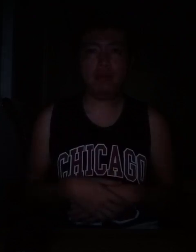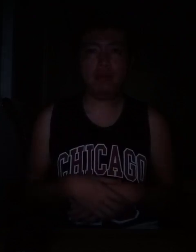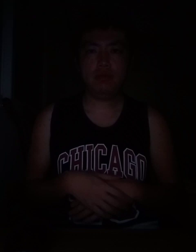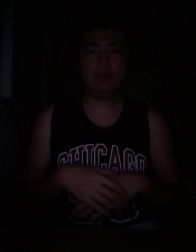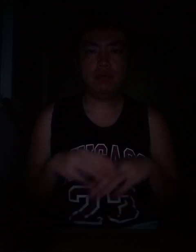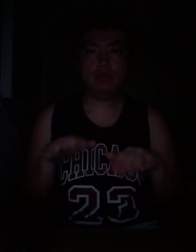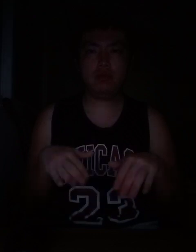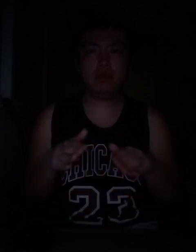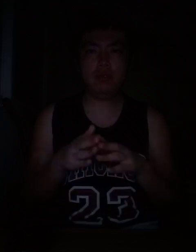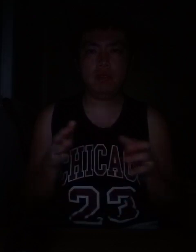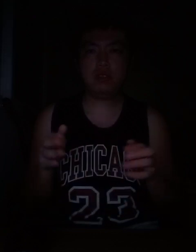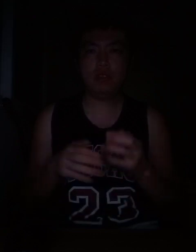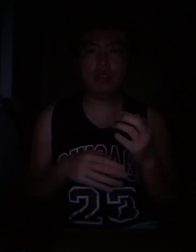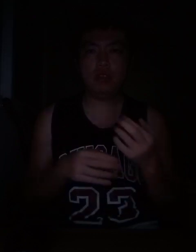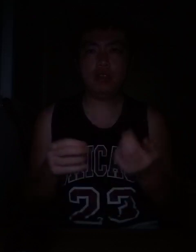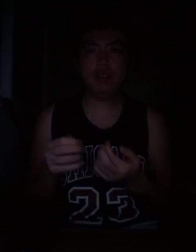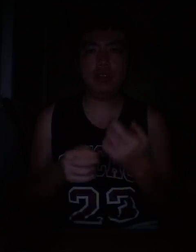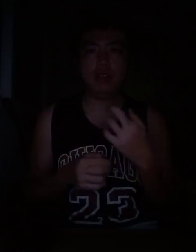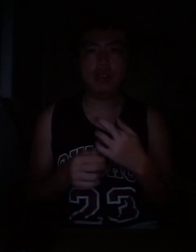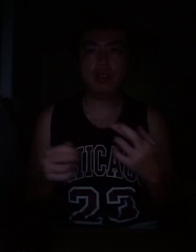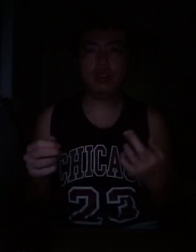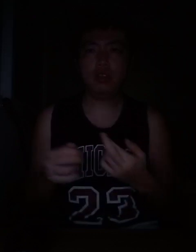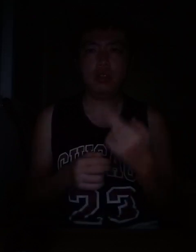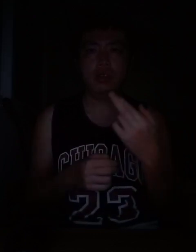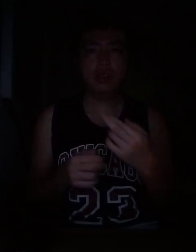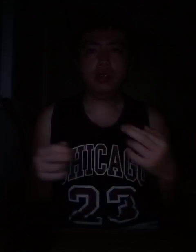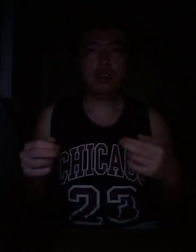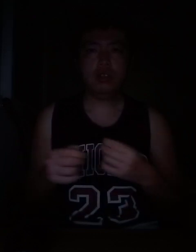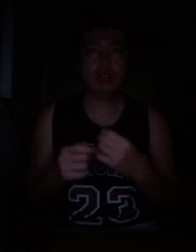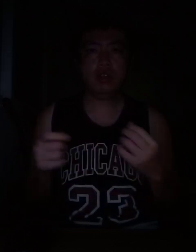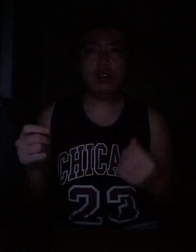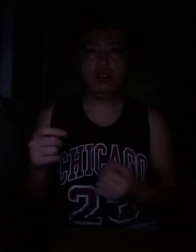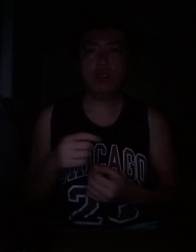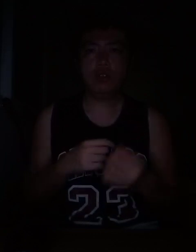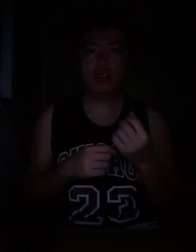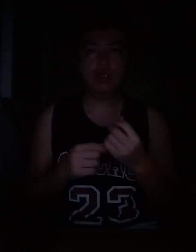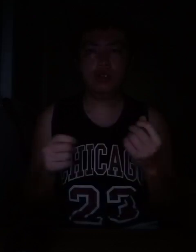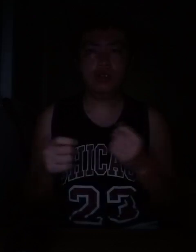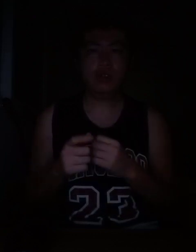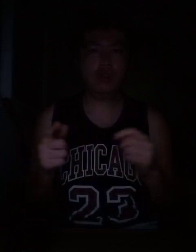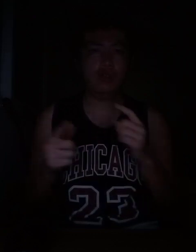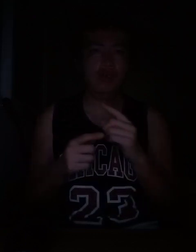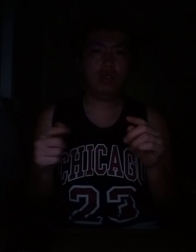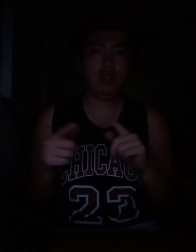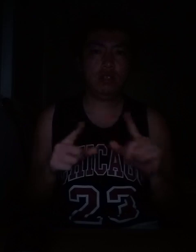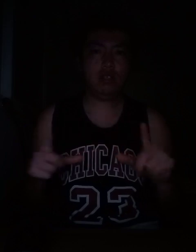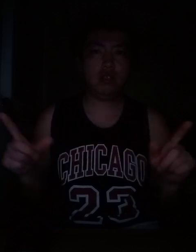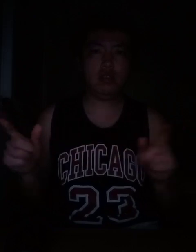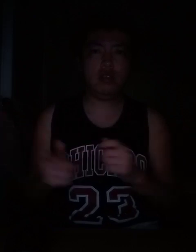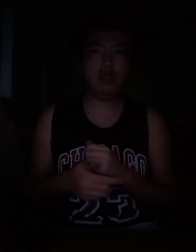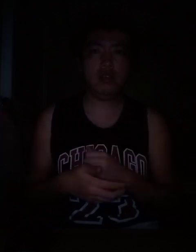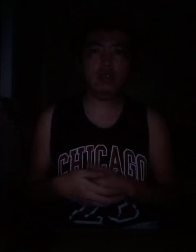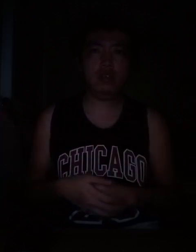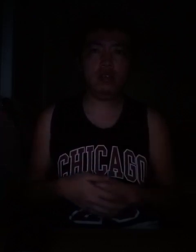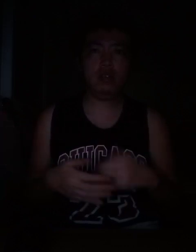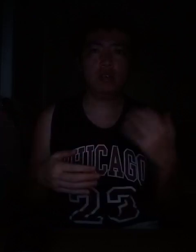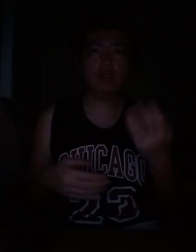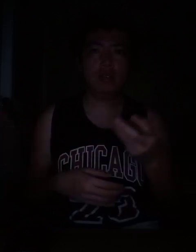제주 출신 애국지사인 최정숙 선생의 생가터에 표지석이 세워졌습니다. 여성